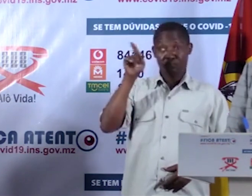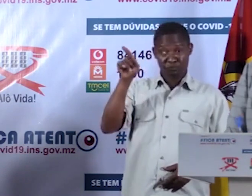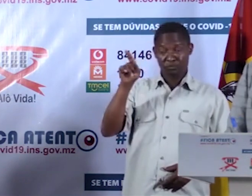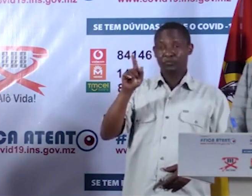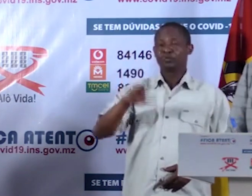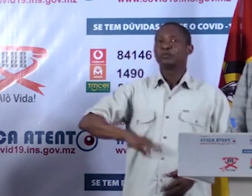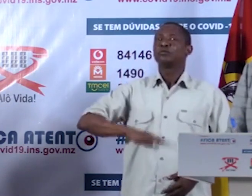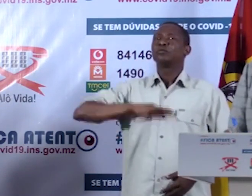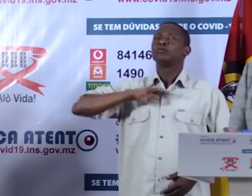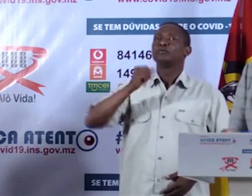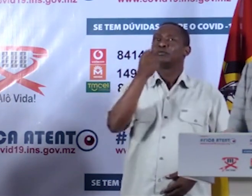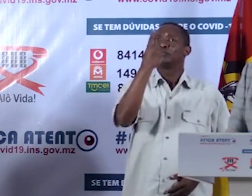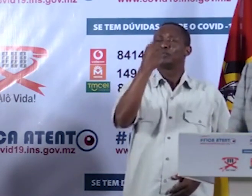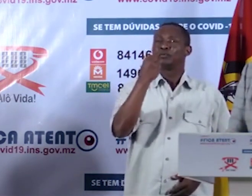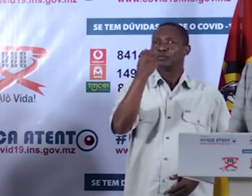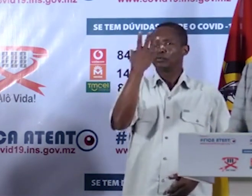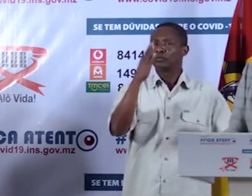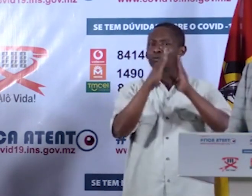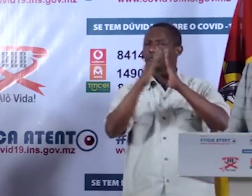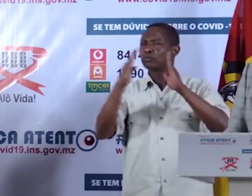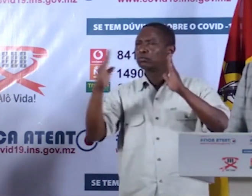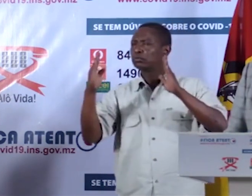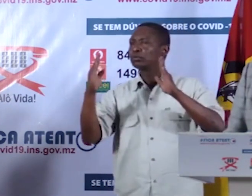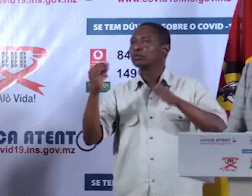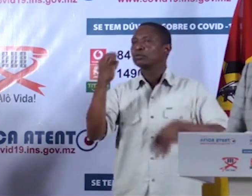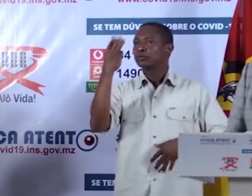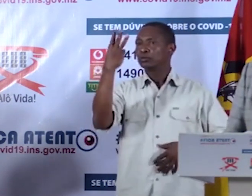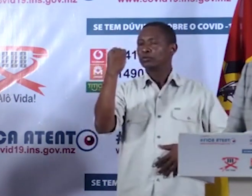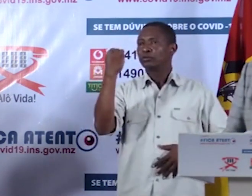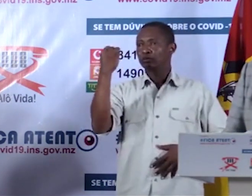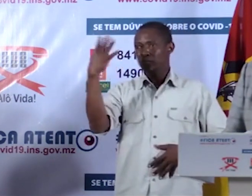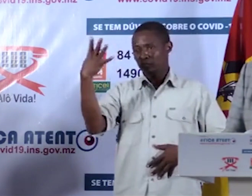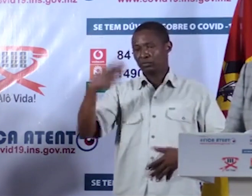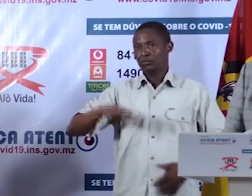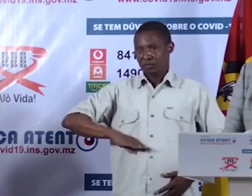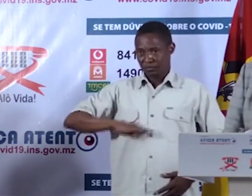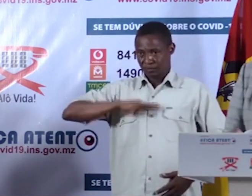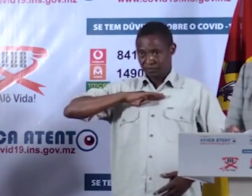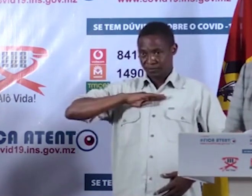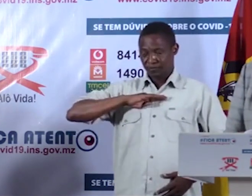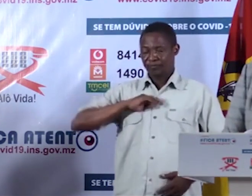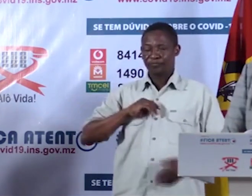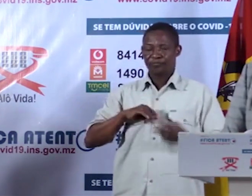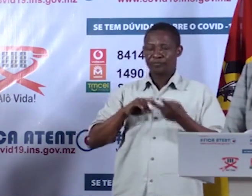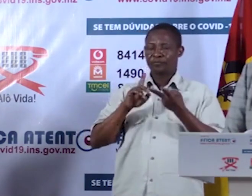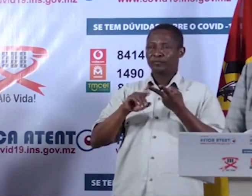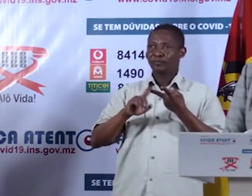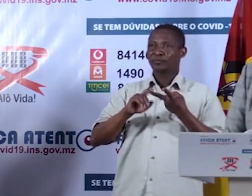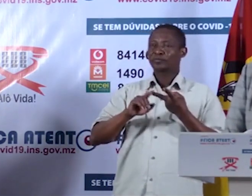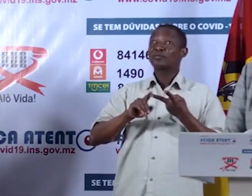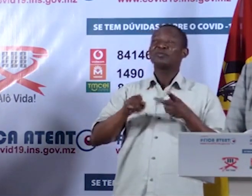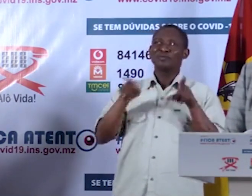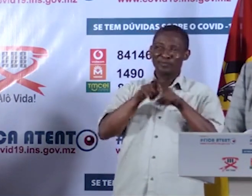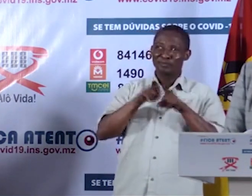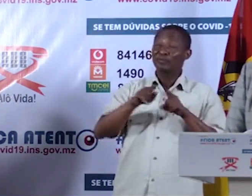dos 25 aos 34 anos de idade. E temos ainda na província de